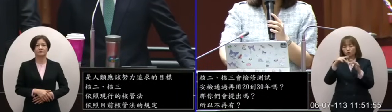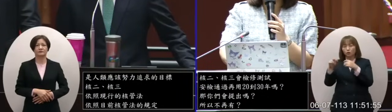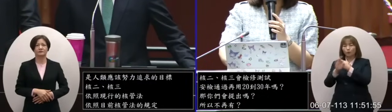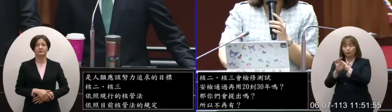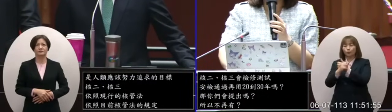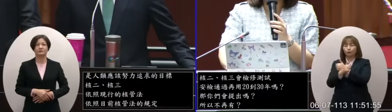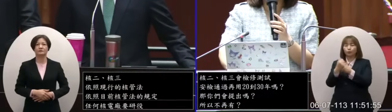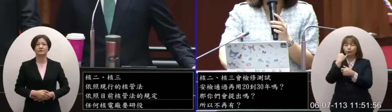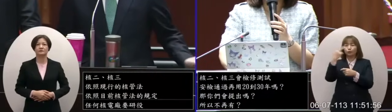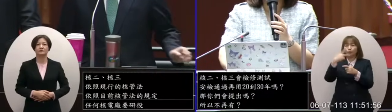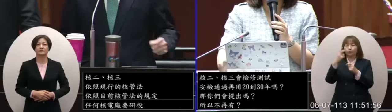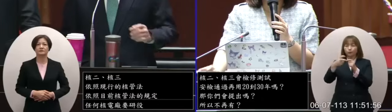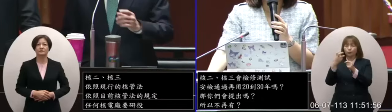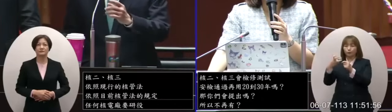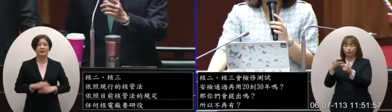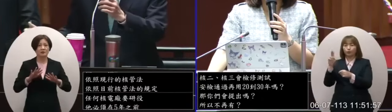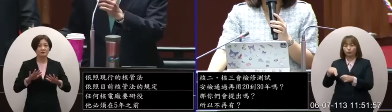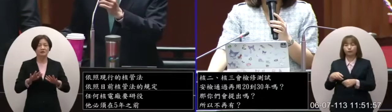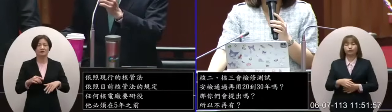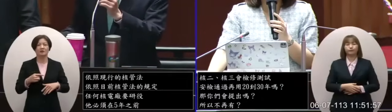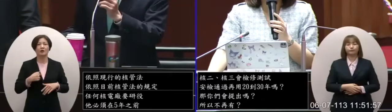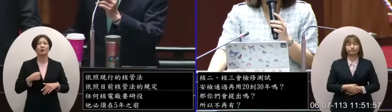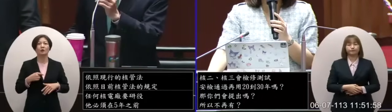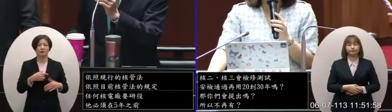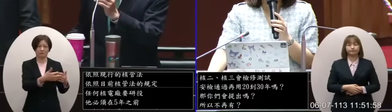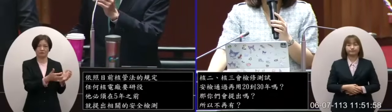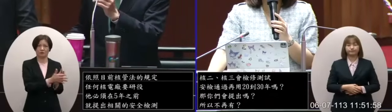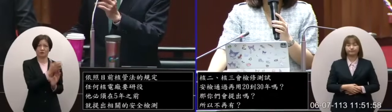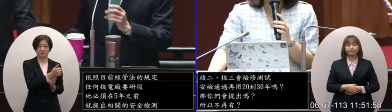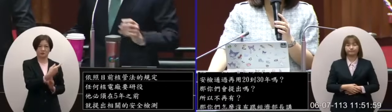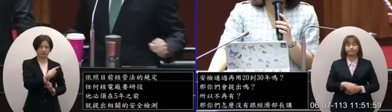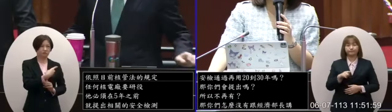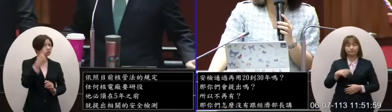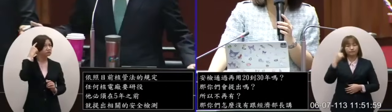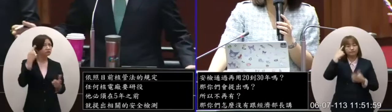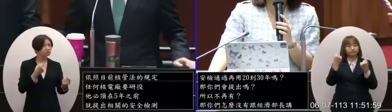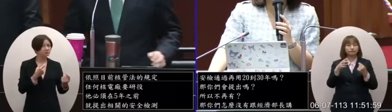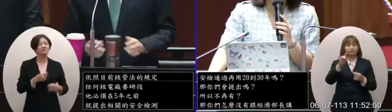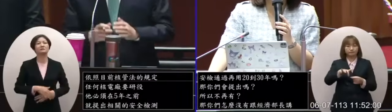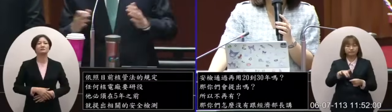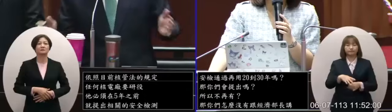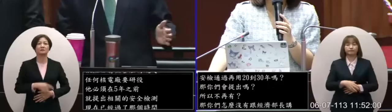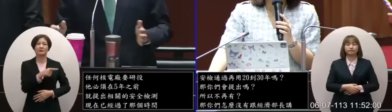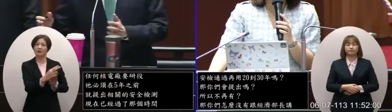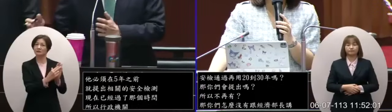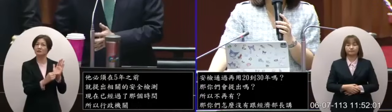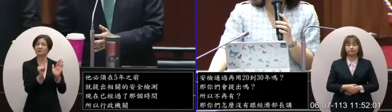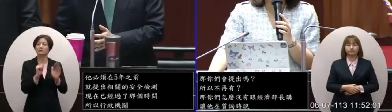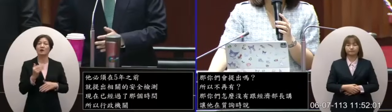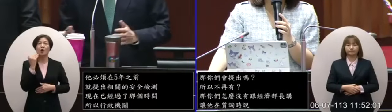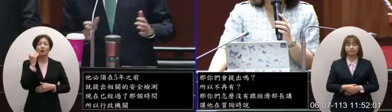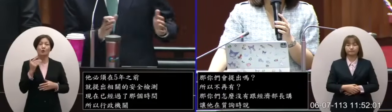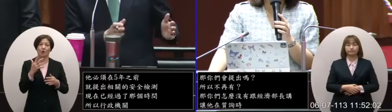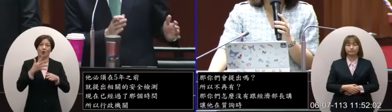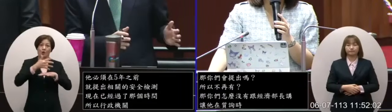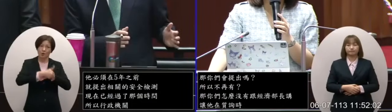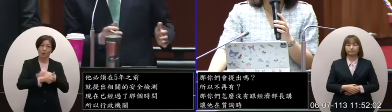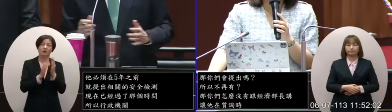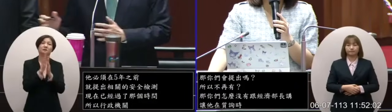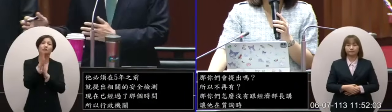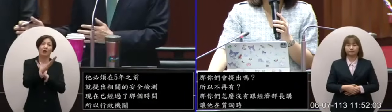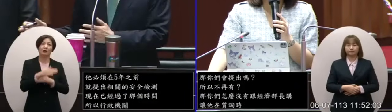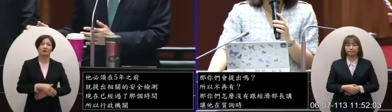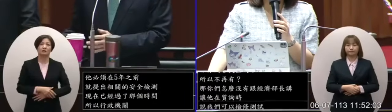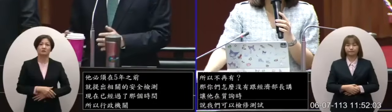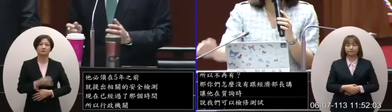试还可以有20到30年呢？ 那这一点我跟部长的看法是一样的。 哦，一样在哪里？ 他只是说如果过了以后那可以用，但是前面的程